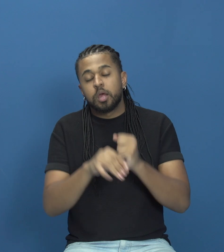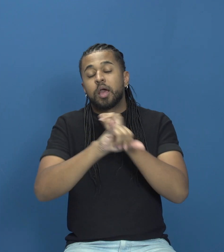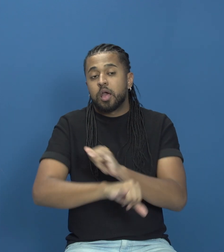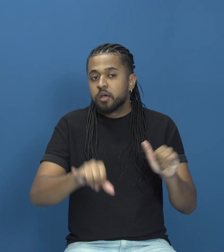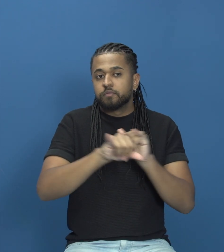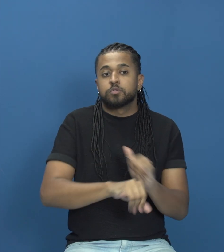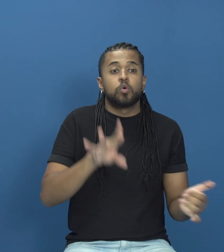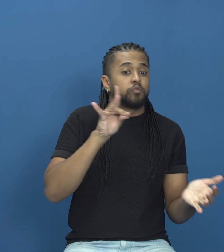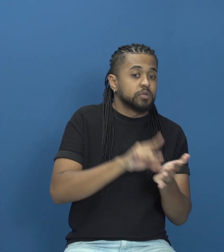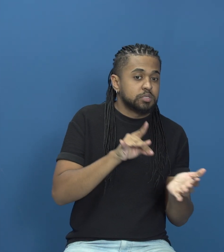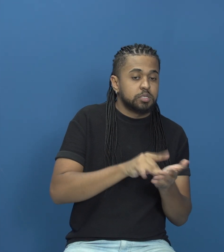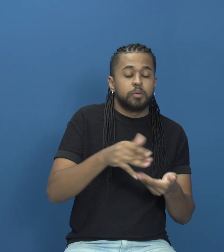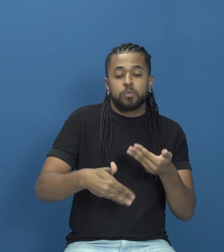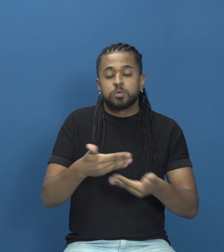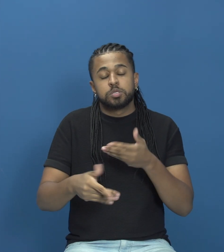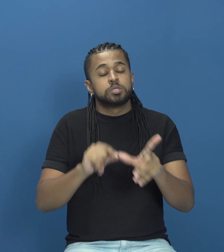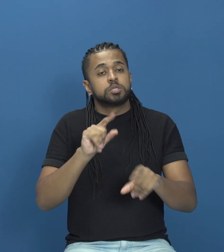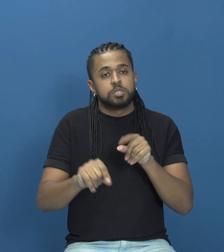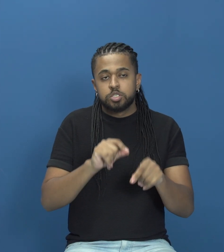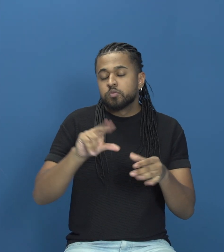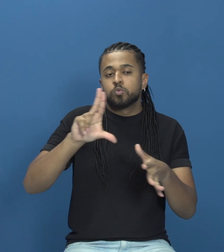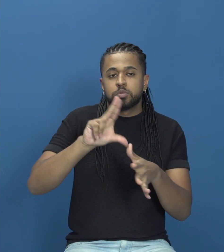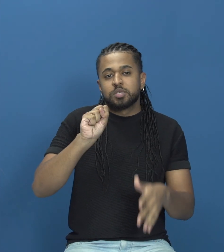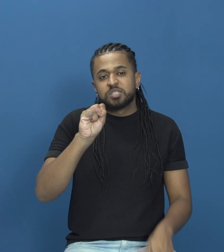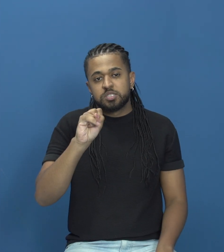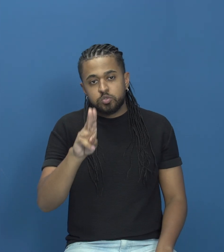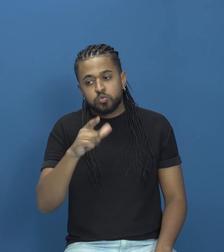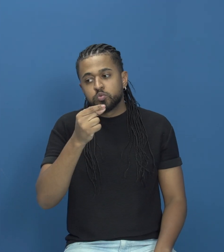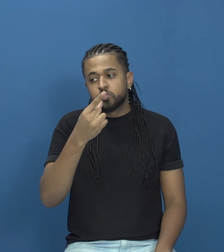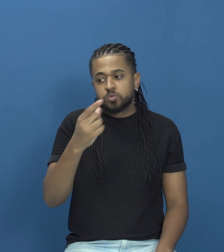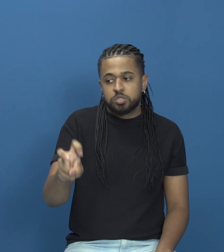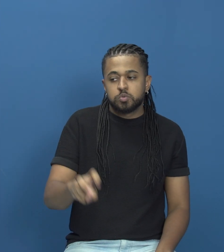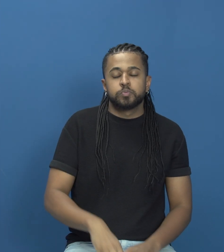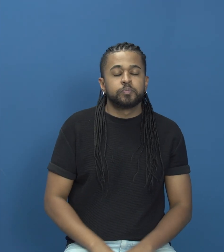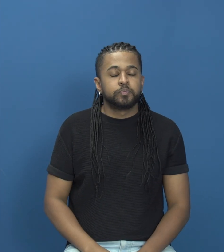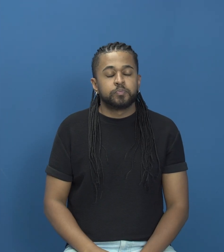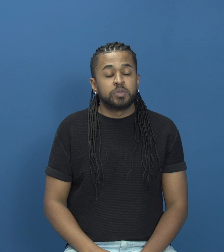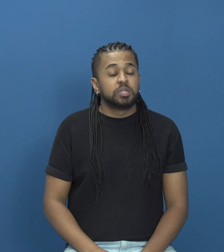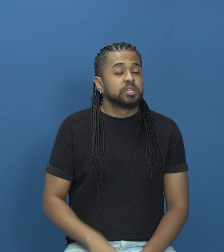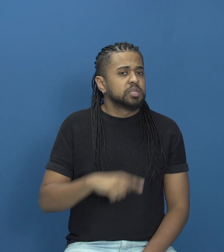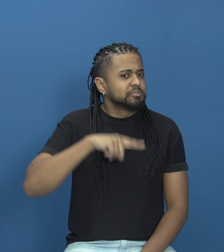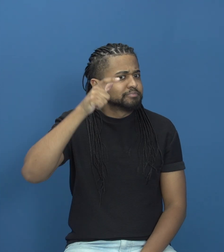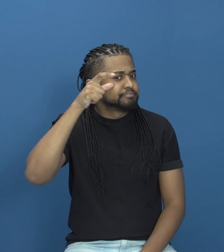avisos oficiais para o processo seletivo UNILA-SISU 2025,